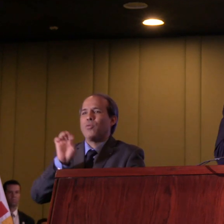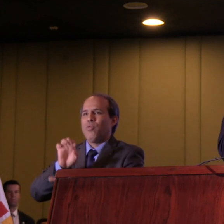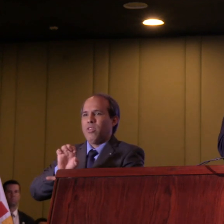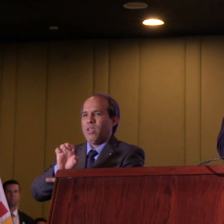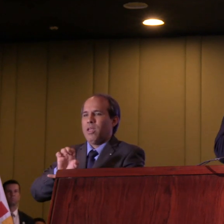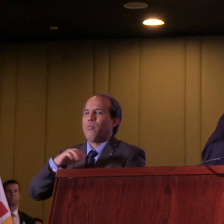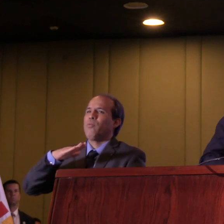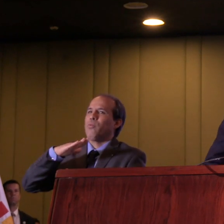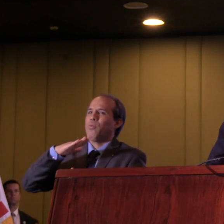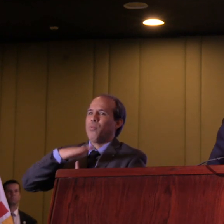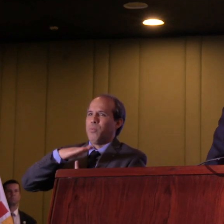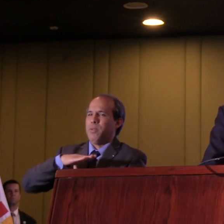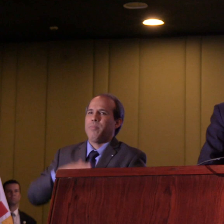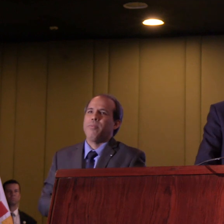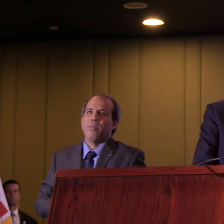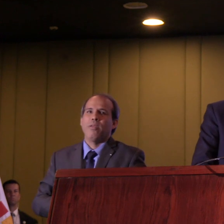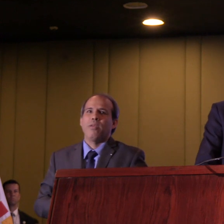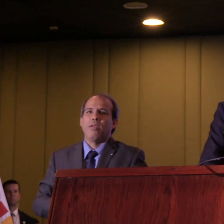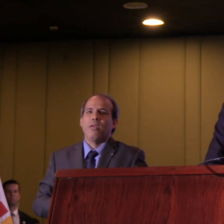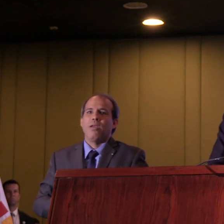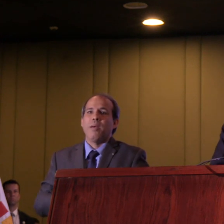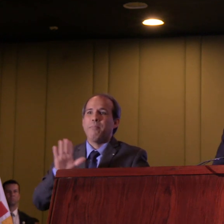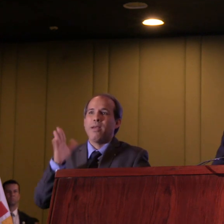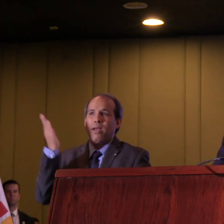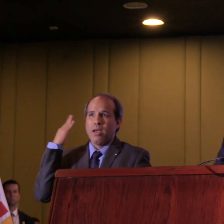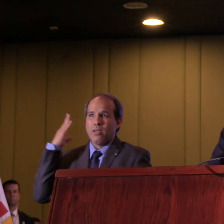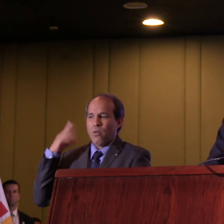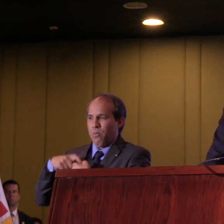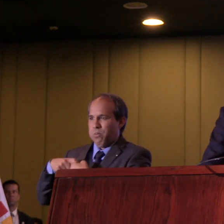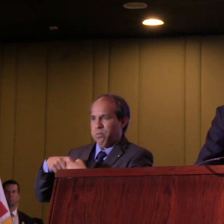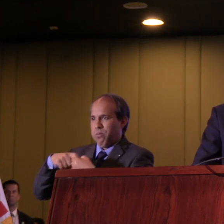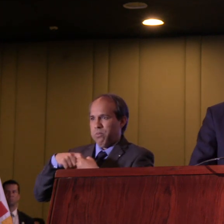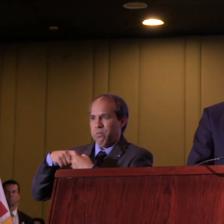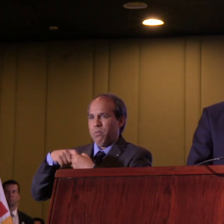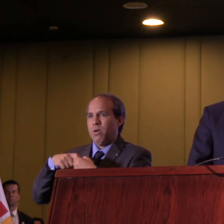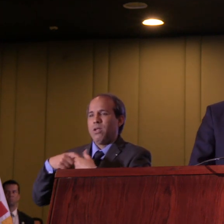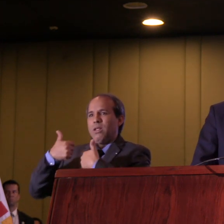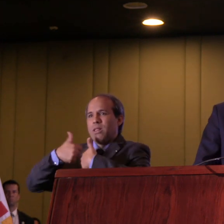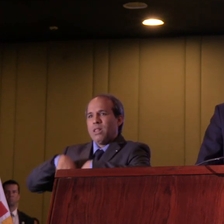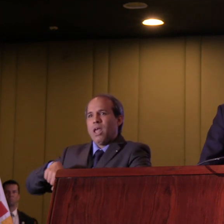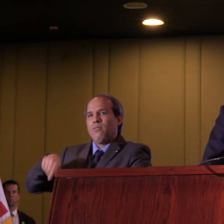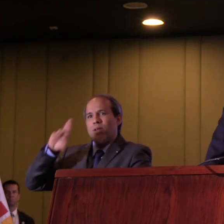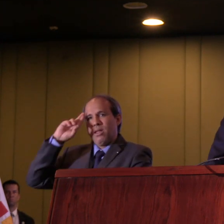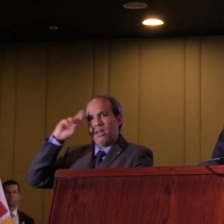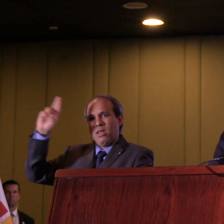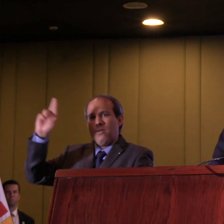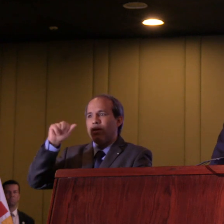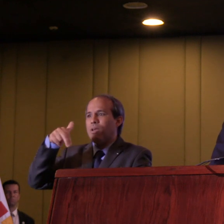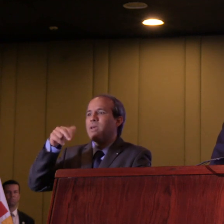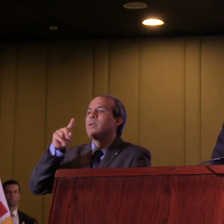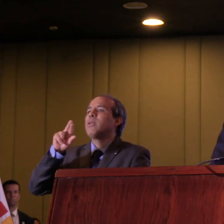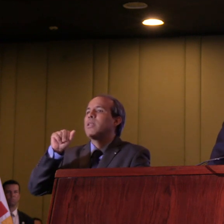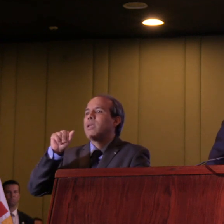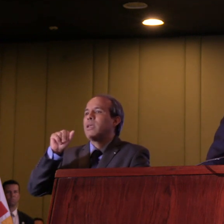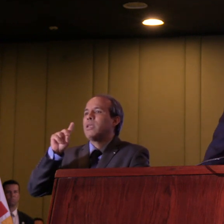Paraná. E esse consórcio, no passado, ele foi liderado pela nossa Andrade Gutierrez.